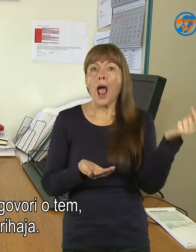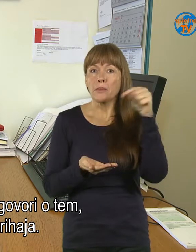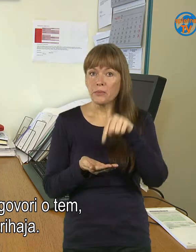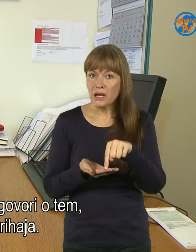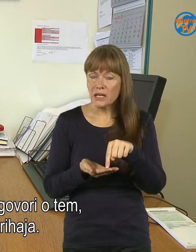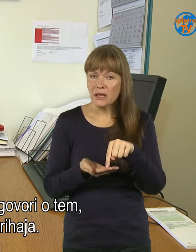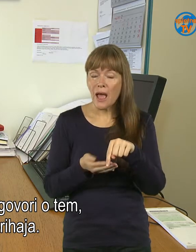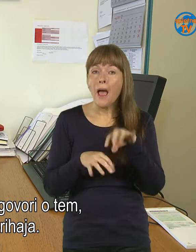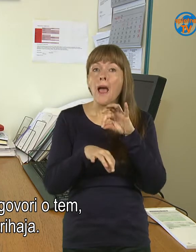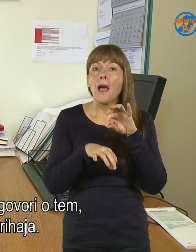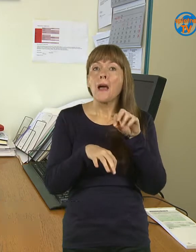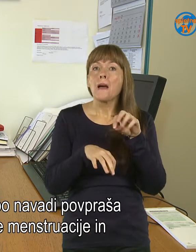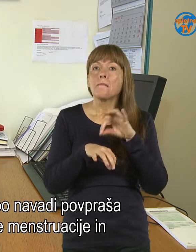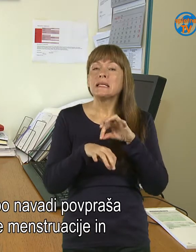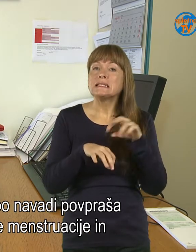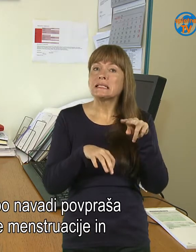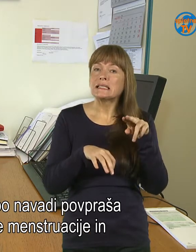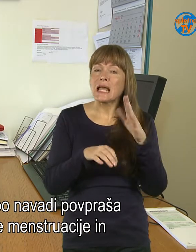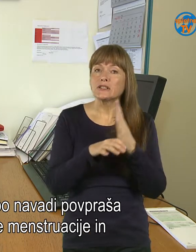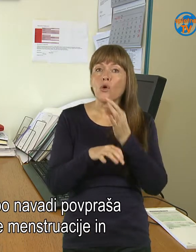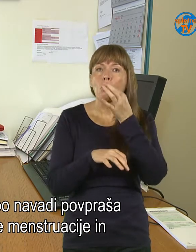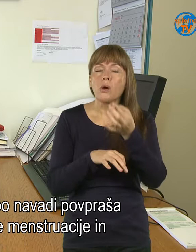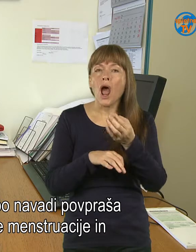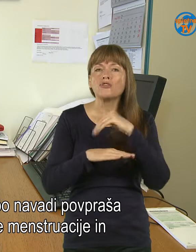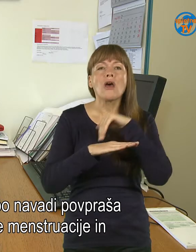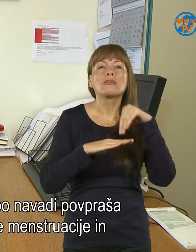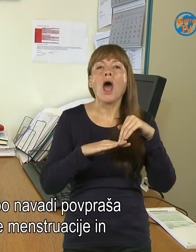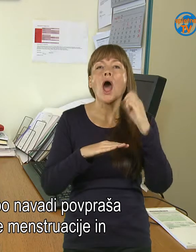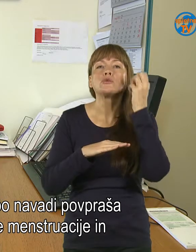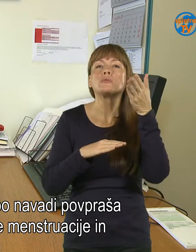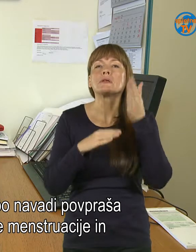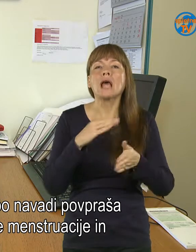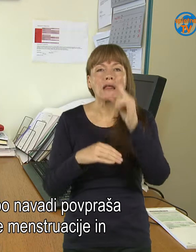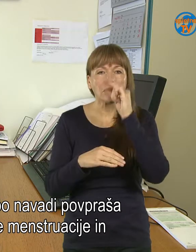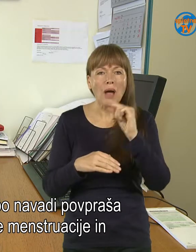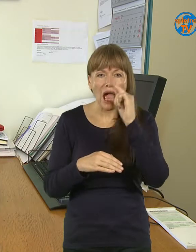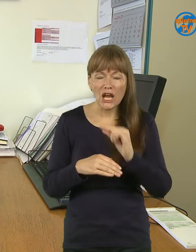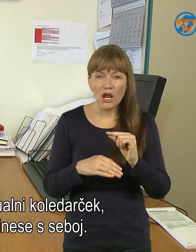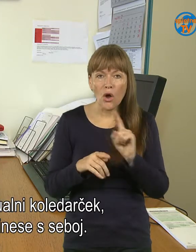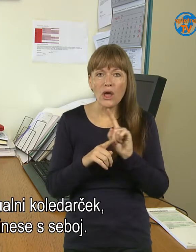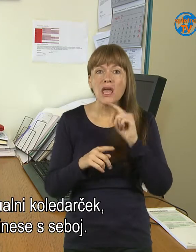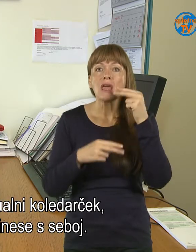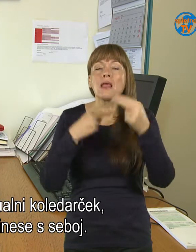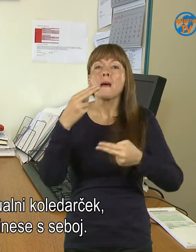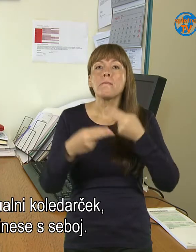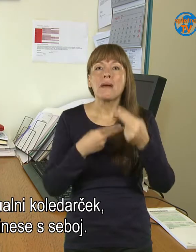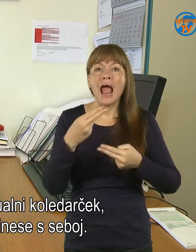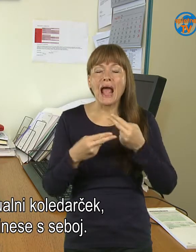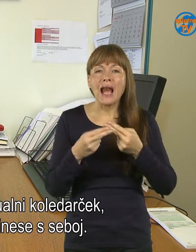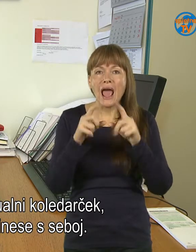prihaja. Medicinska sestra ponavadi že povpraša po datumu zadnje menstruacije in pregleda menstrualni koledarček,